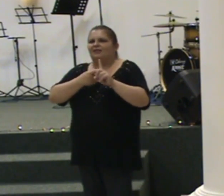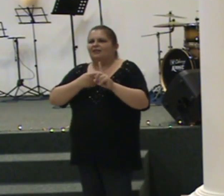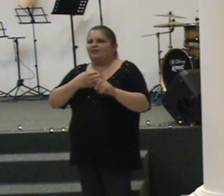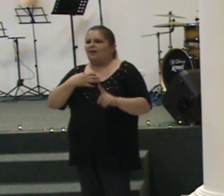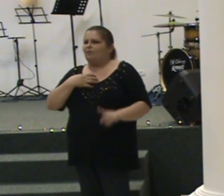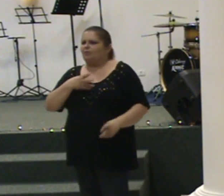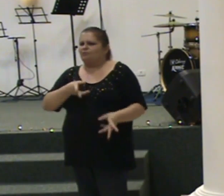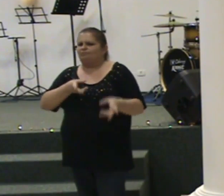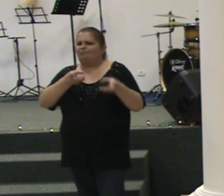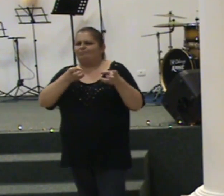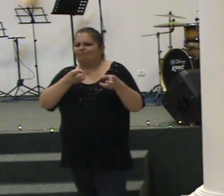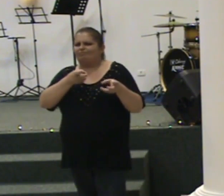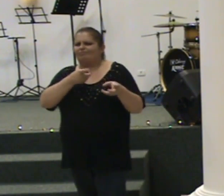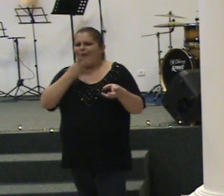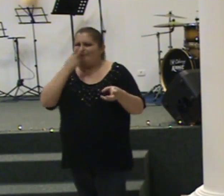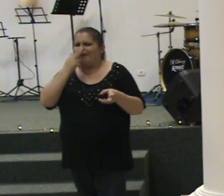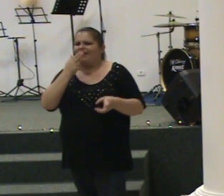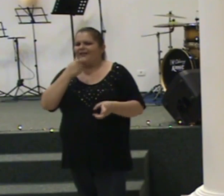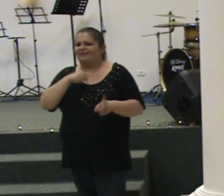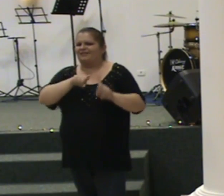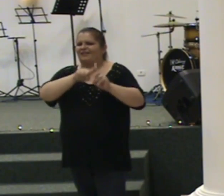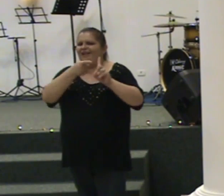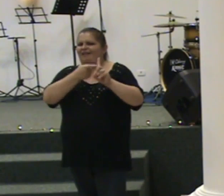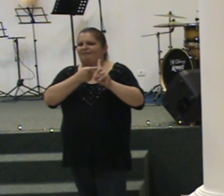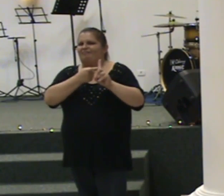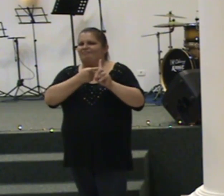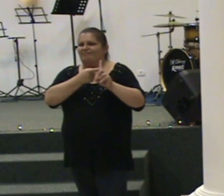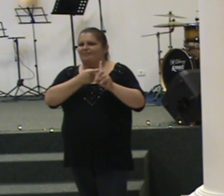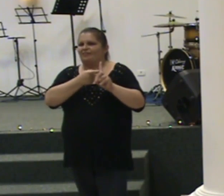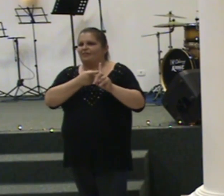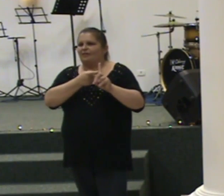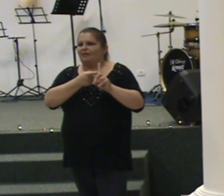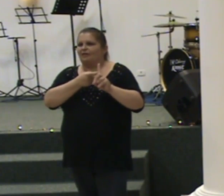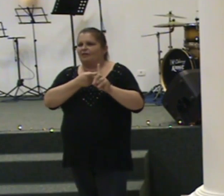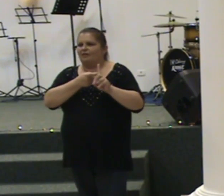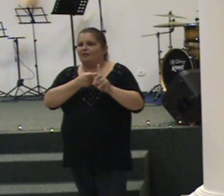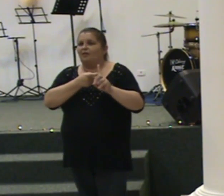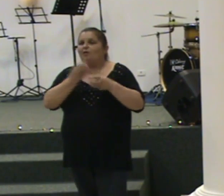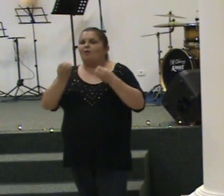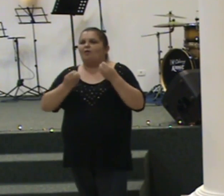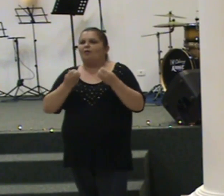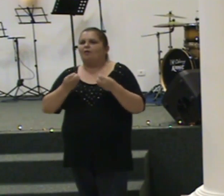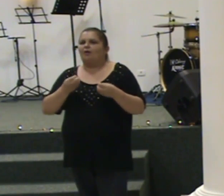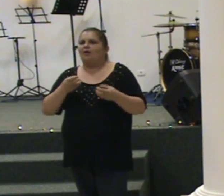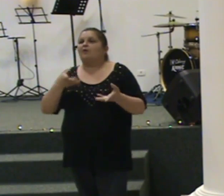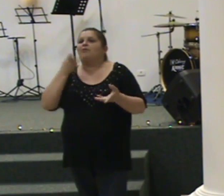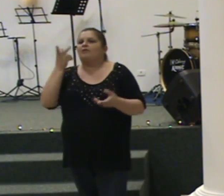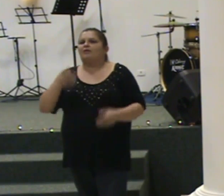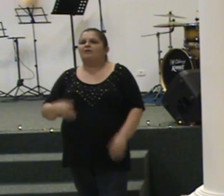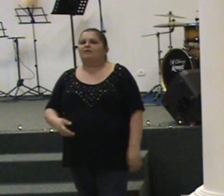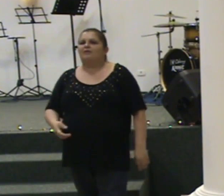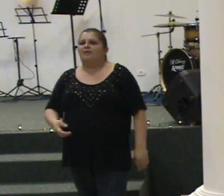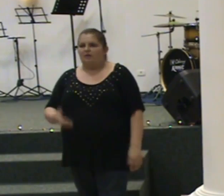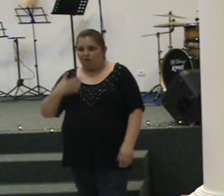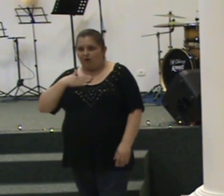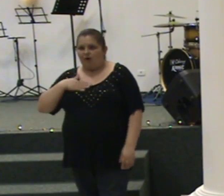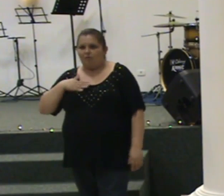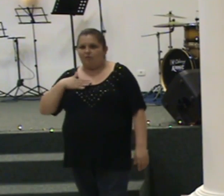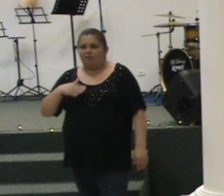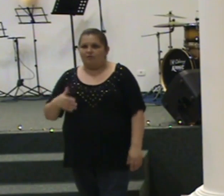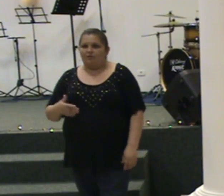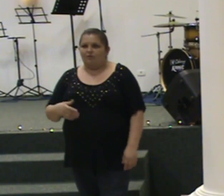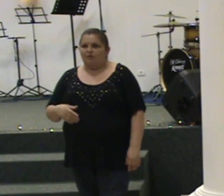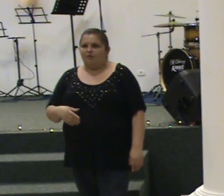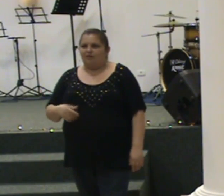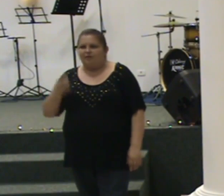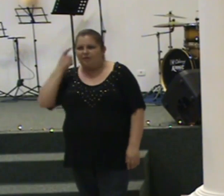de gravidez, aí o que aconteceu? Ele ficou muito encucado, falou assim, como é que posso?